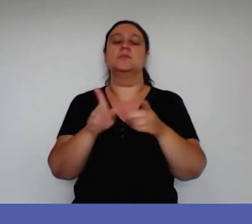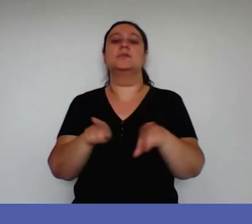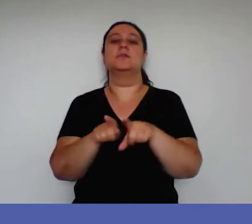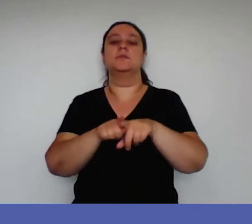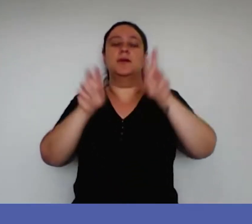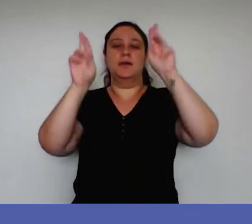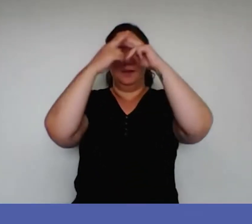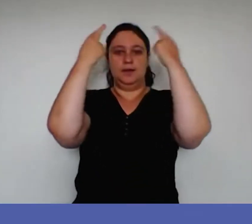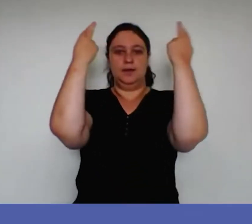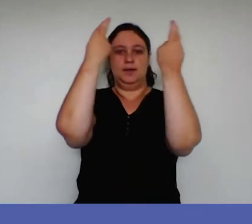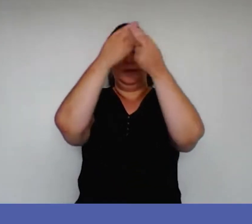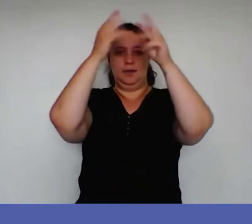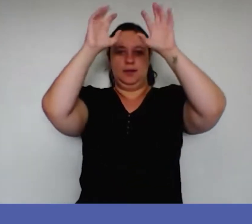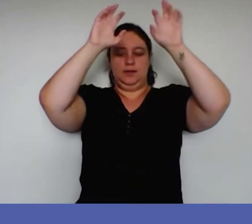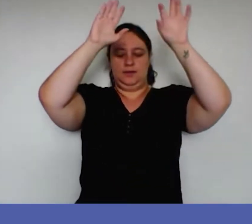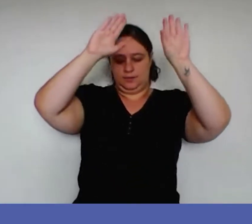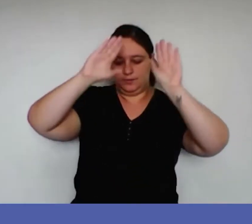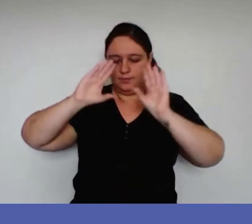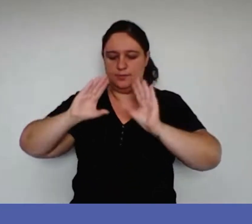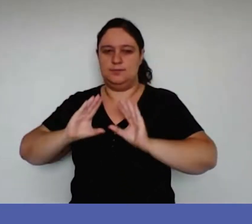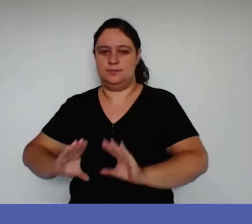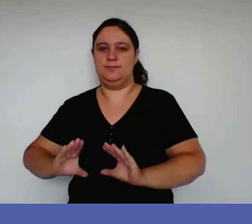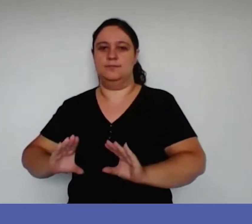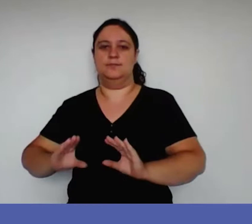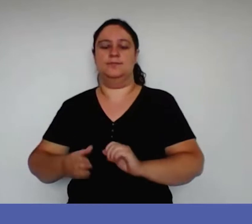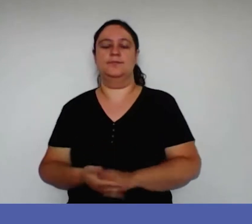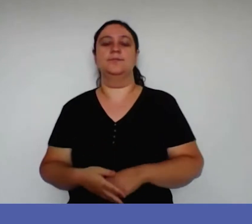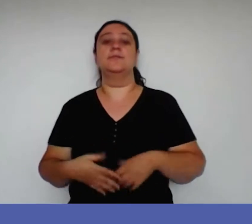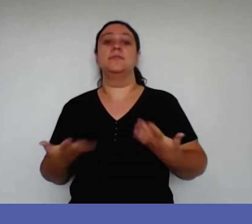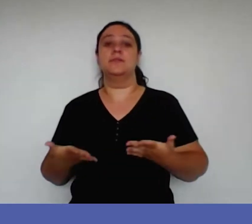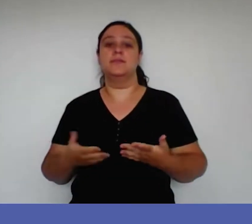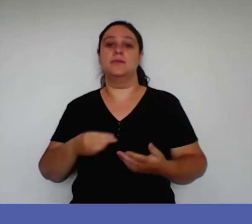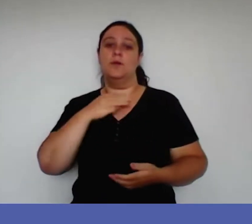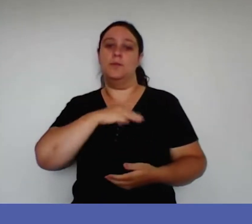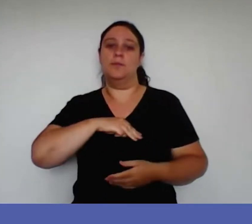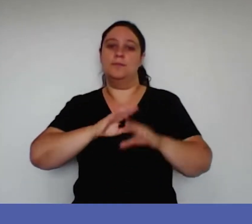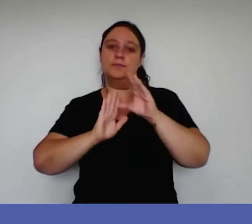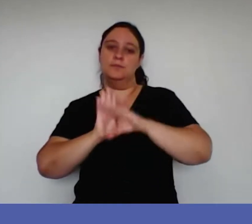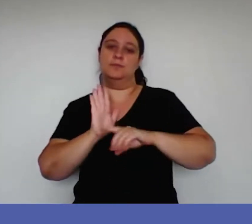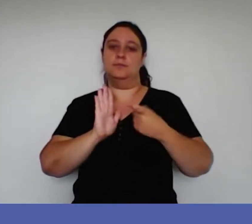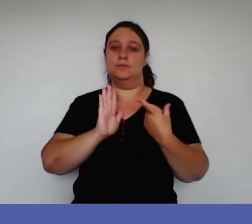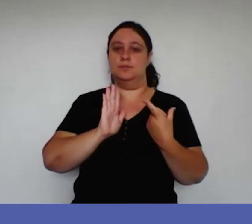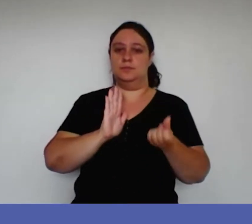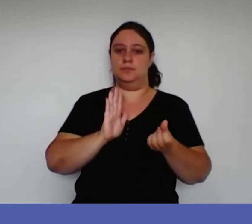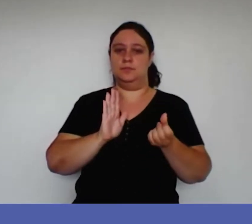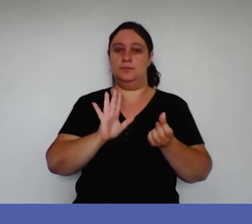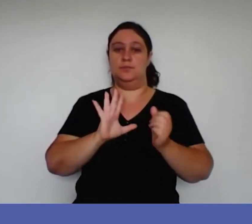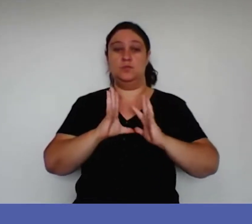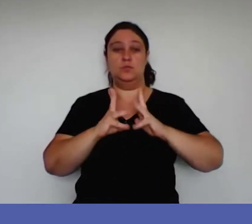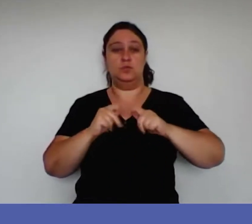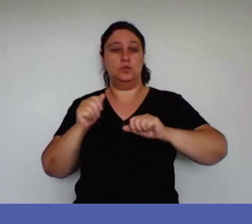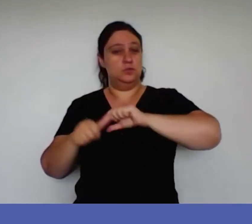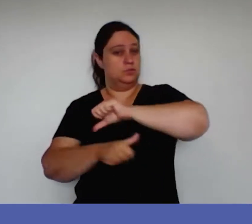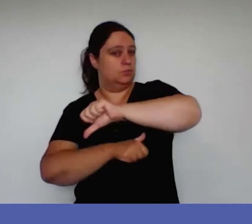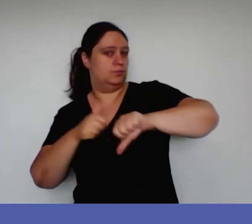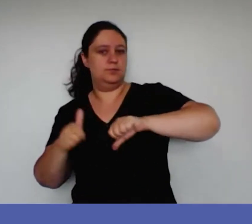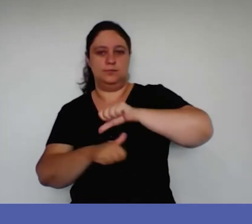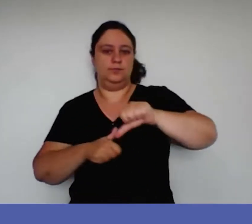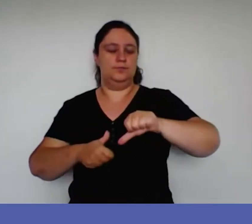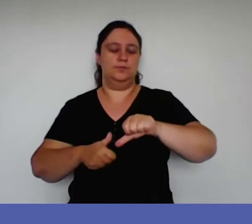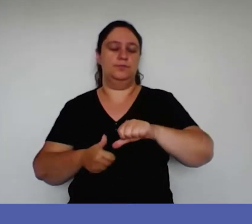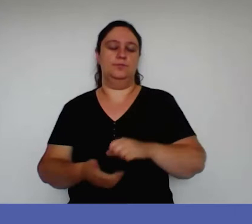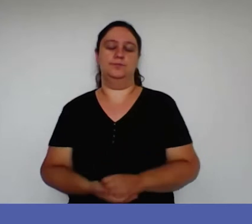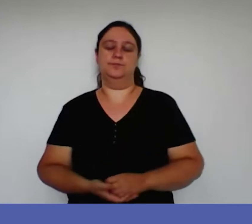aqui na terra. Por isso, a partir de Mateus 16, tudo começa a mudar. Ó Senhor Jesus!